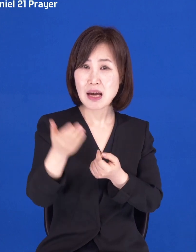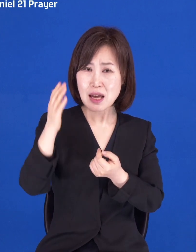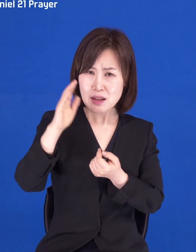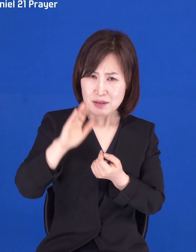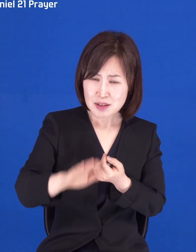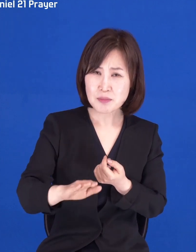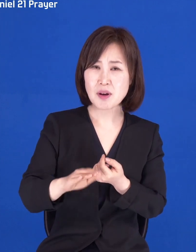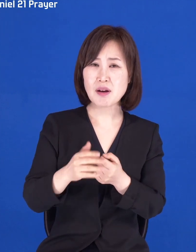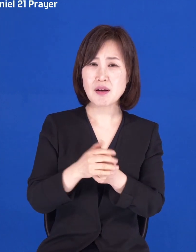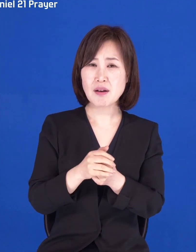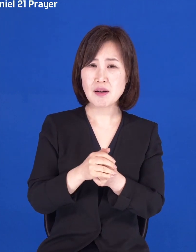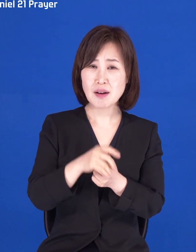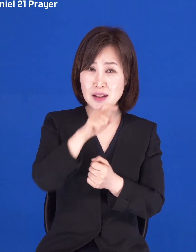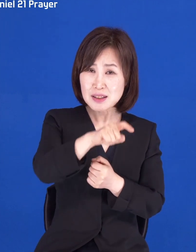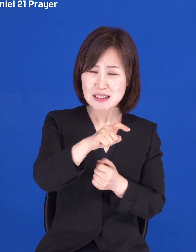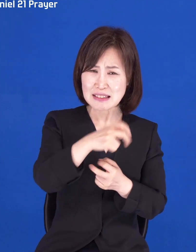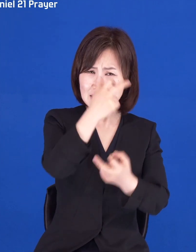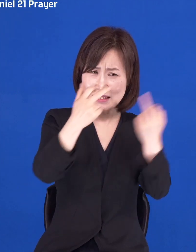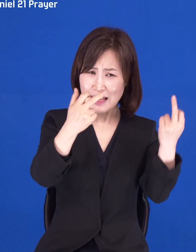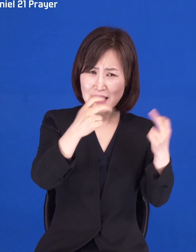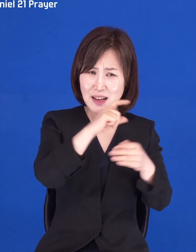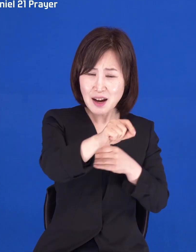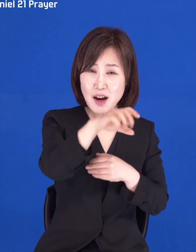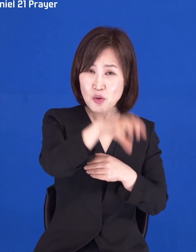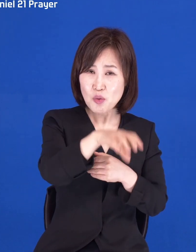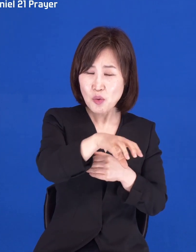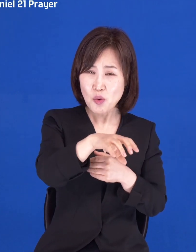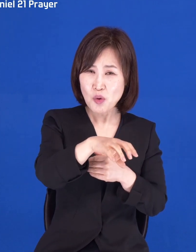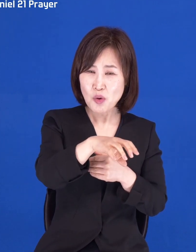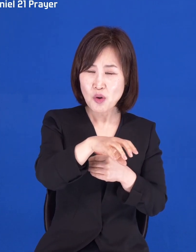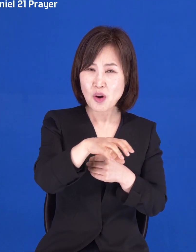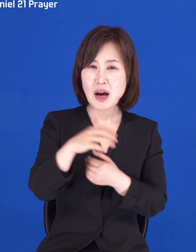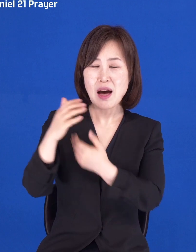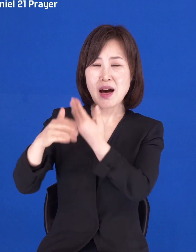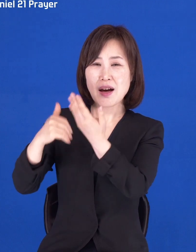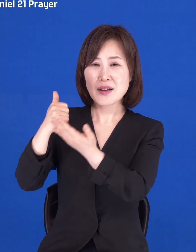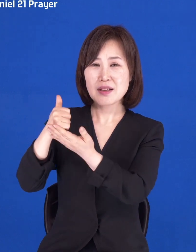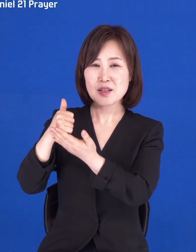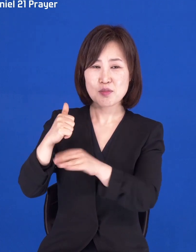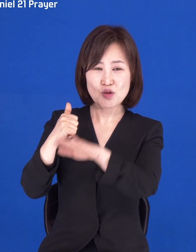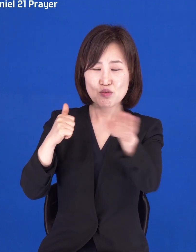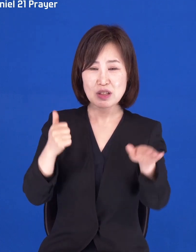그것은요 하나님께서 우리 가족을 위해서 예비해 두신